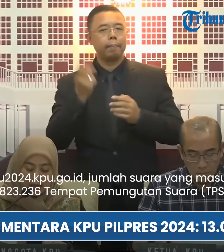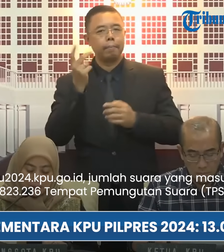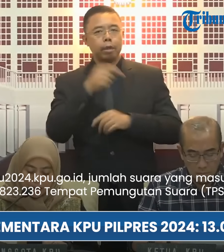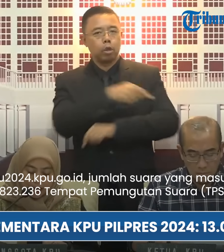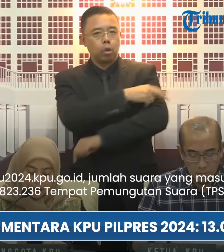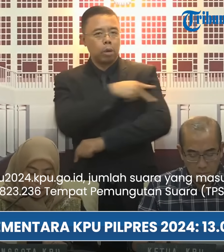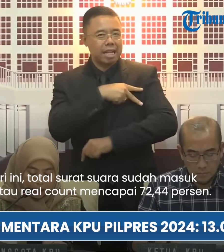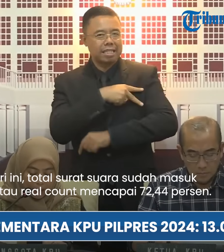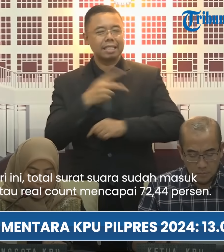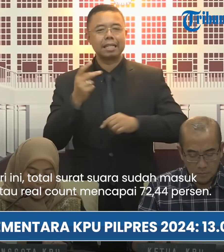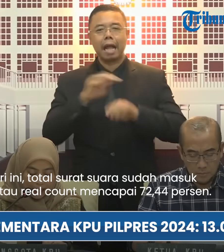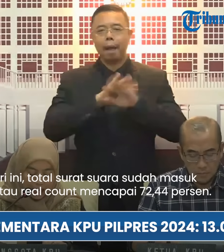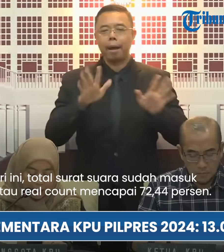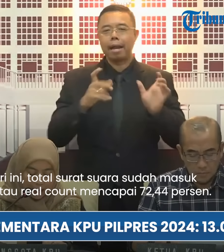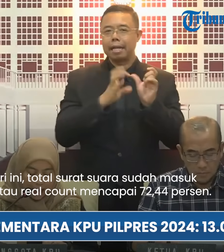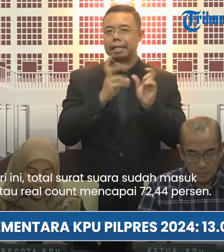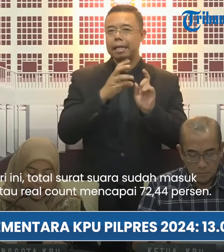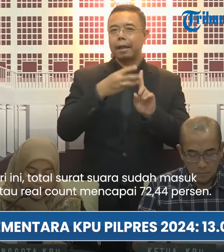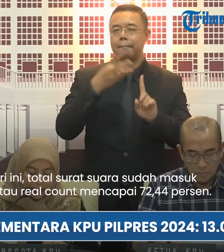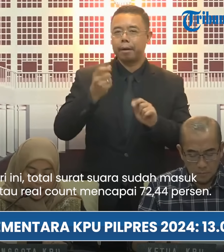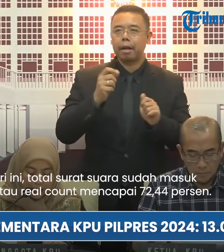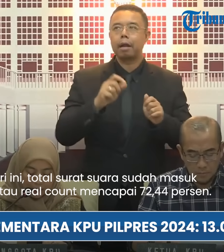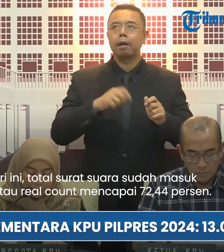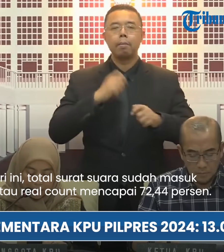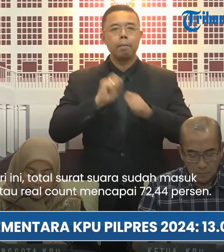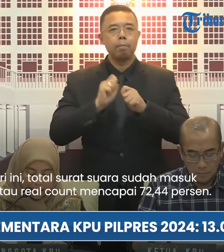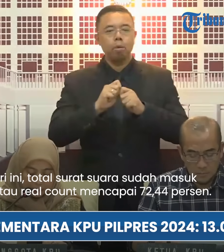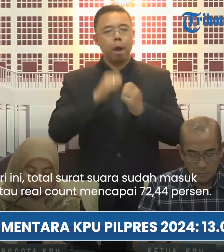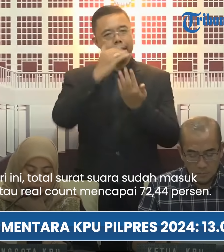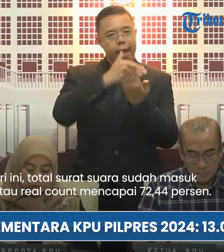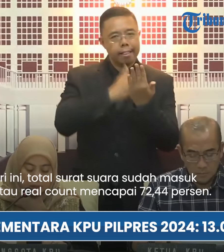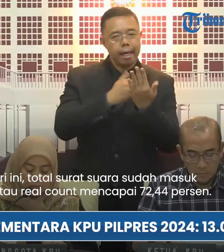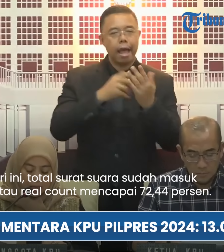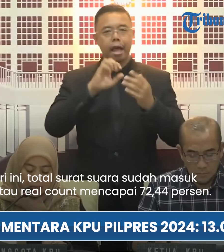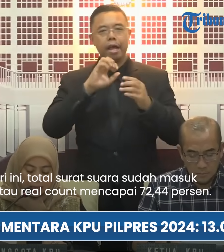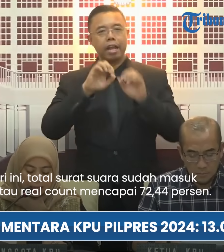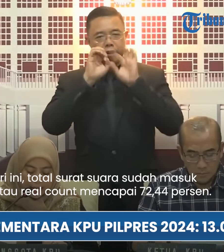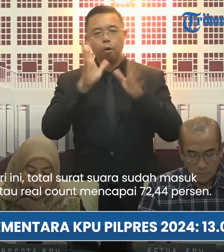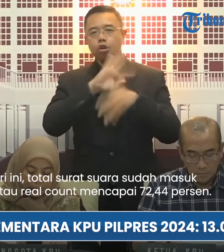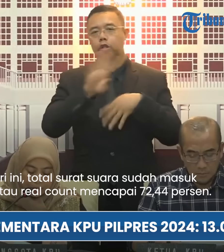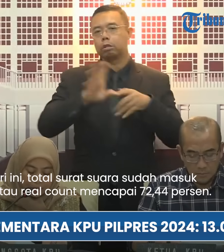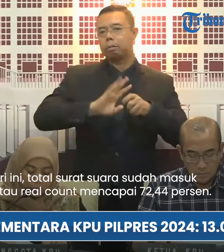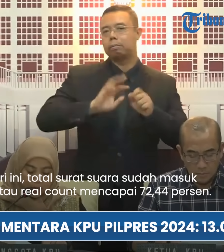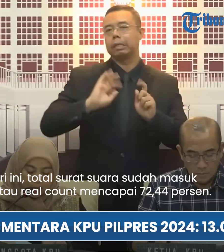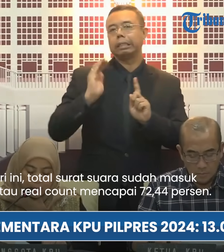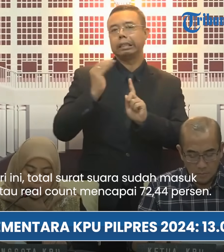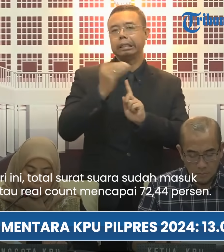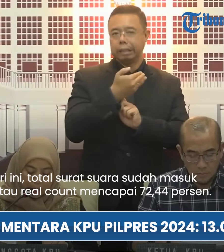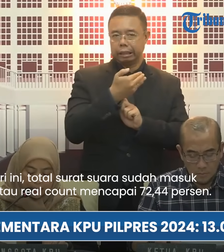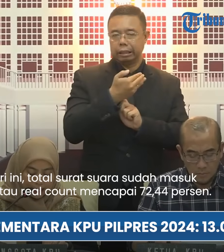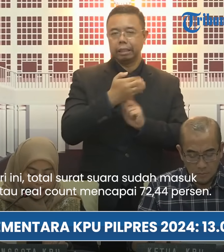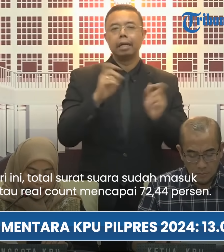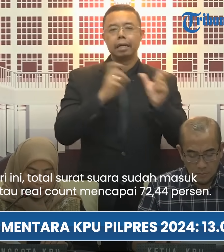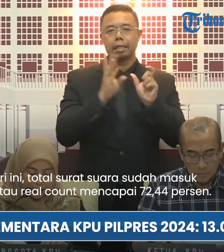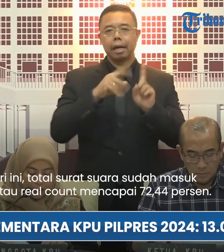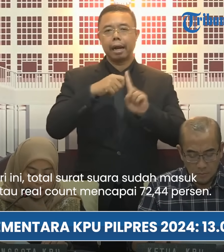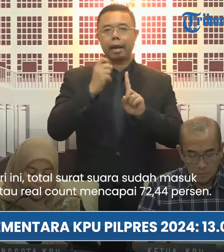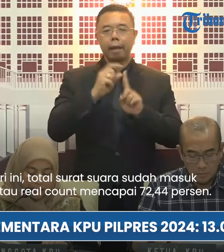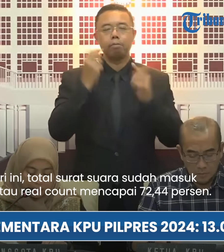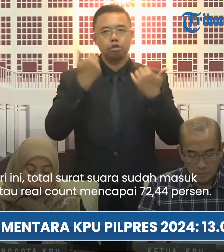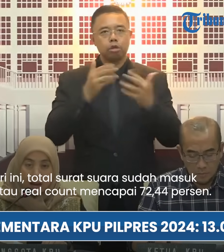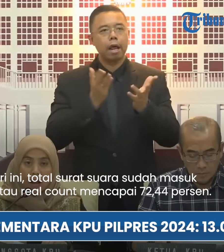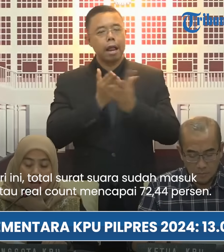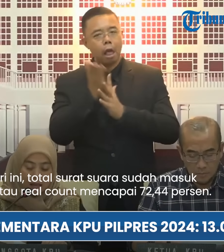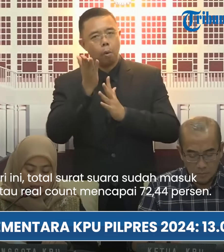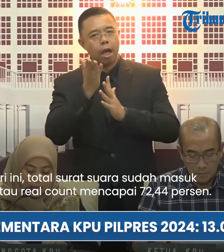823.236 TPS. Hingga siang hari ini, total surat suara sudah masuk ke penghitungan atau real count mencapai